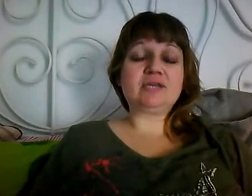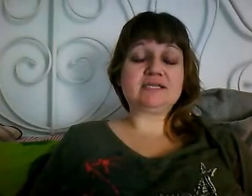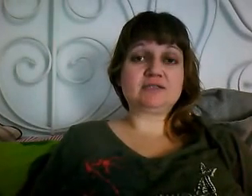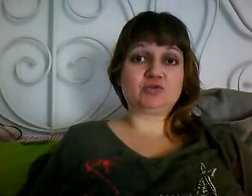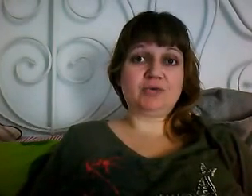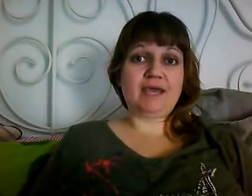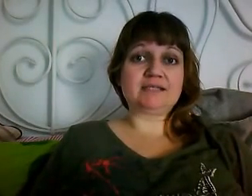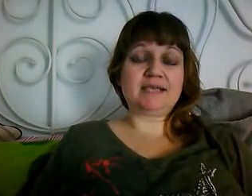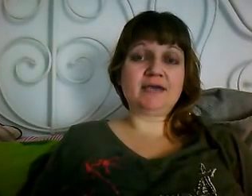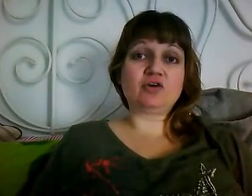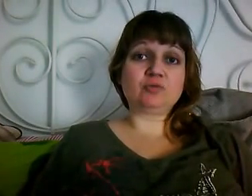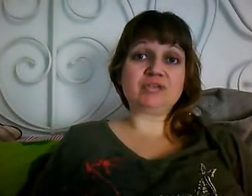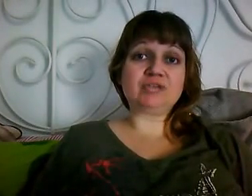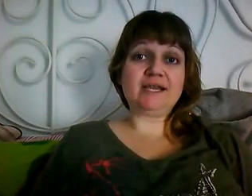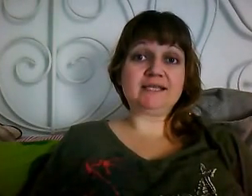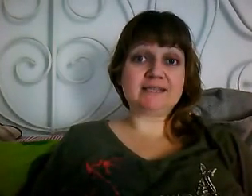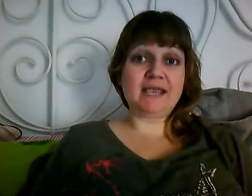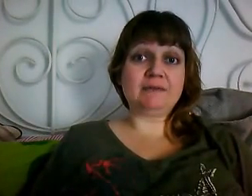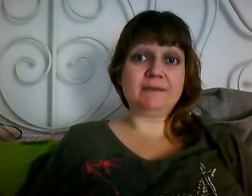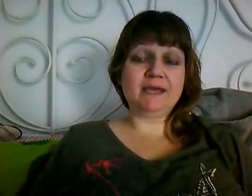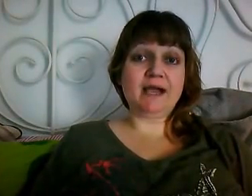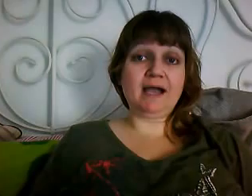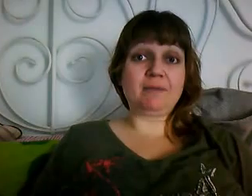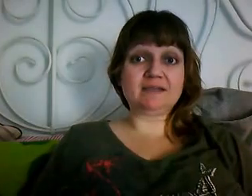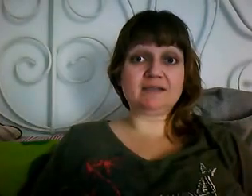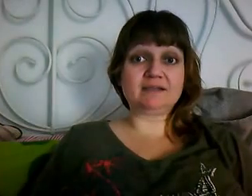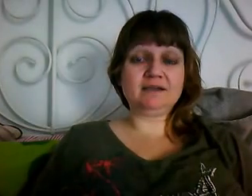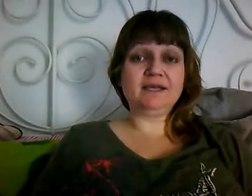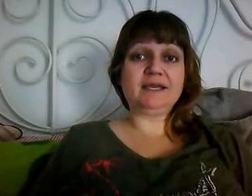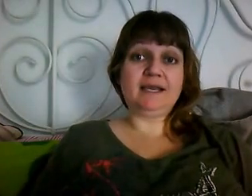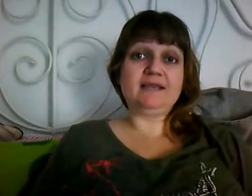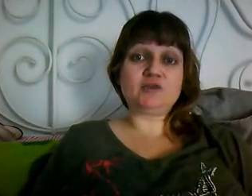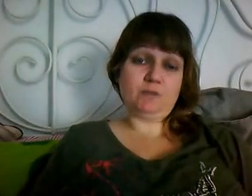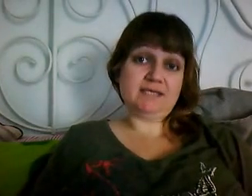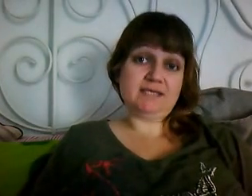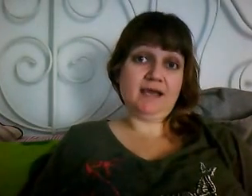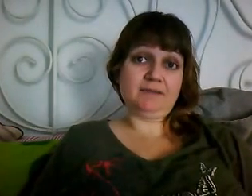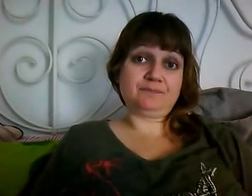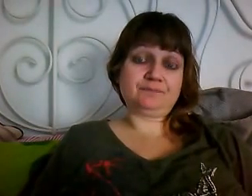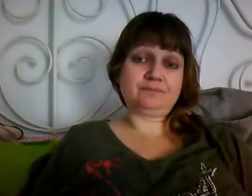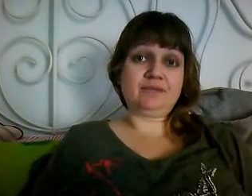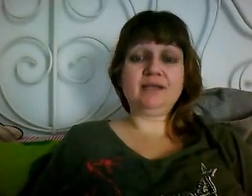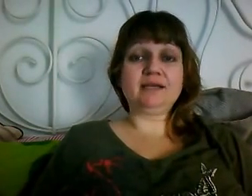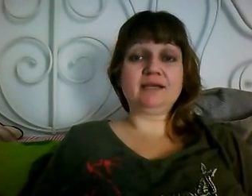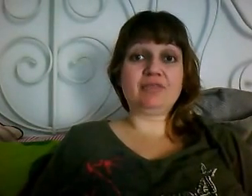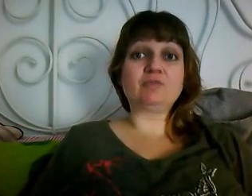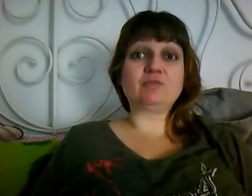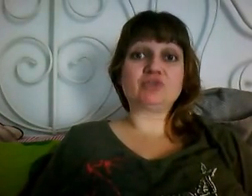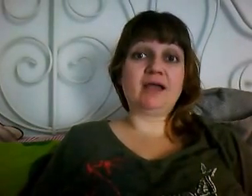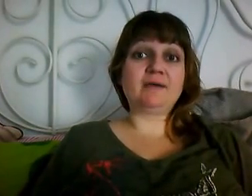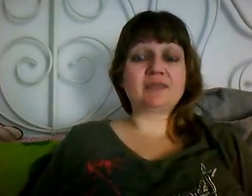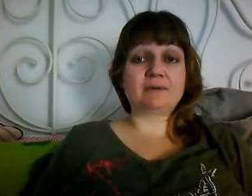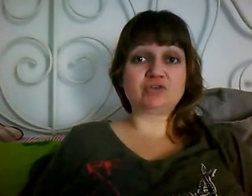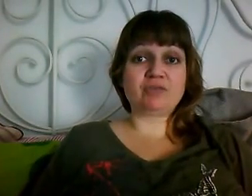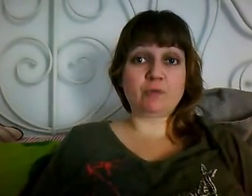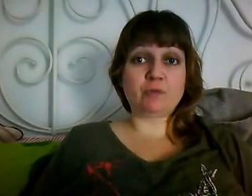os voy a enseñar cómo se le enseña al bebé a pedirte que le des un masaje. Le decimos, cada vez que vamos a hacer un